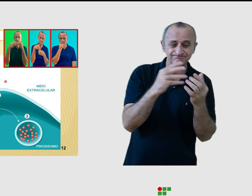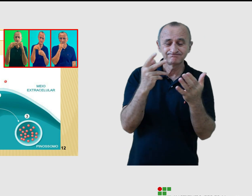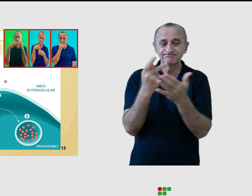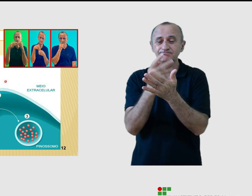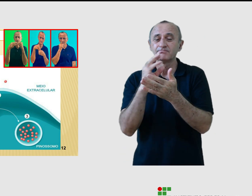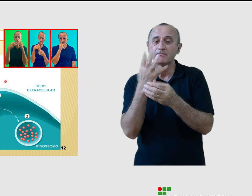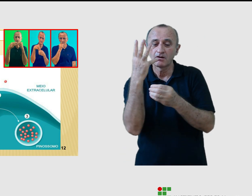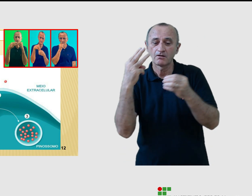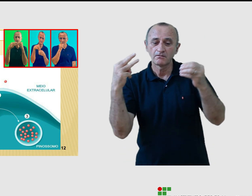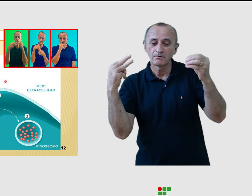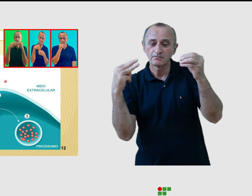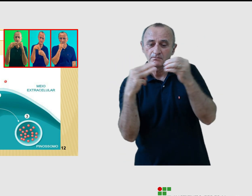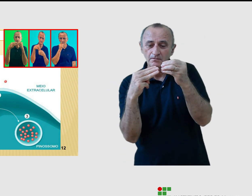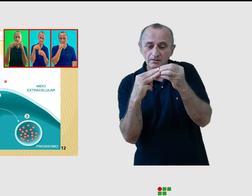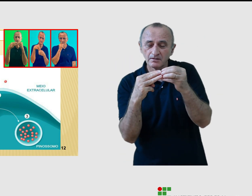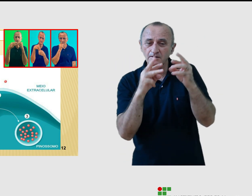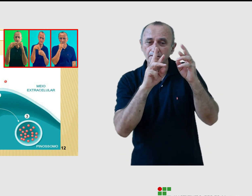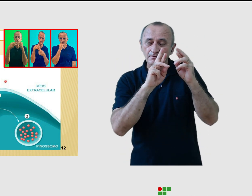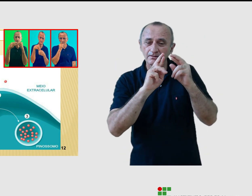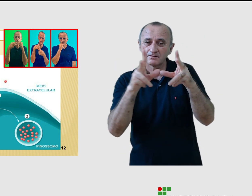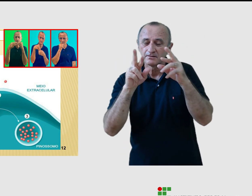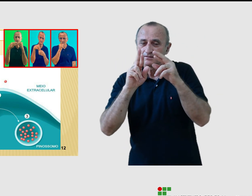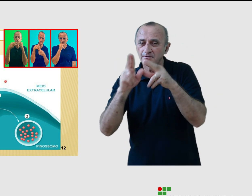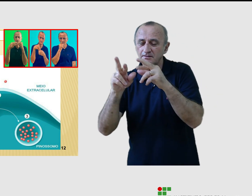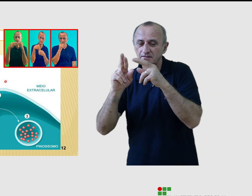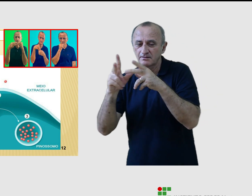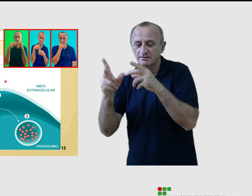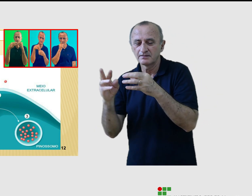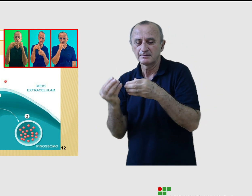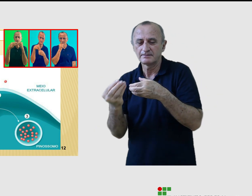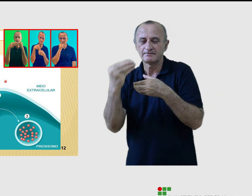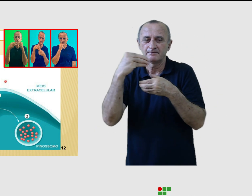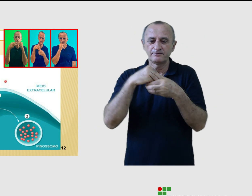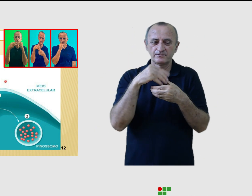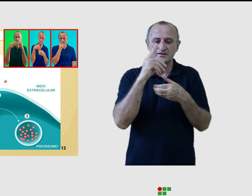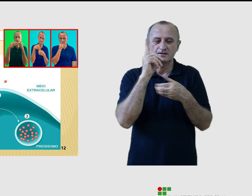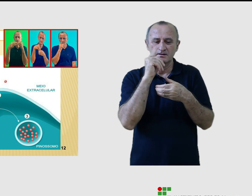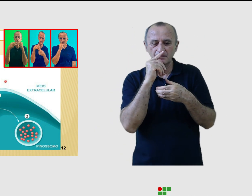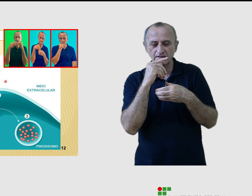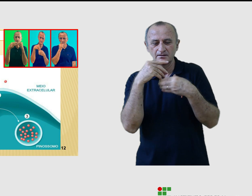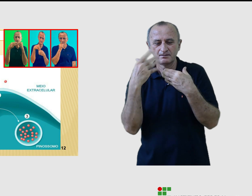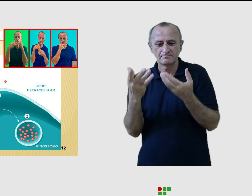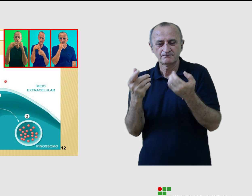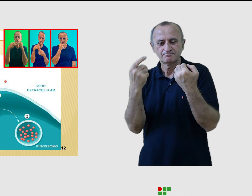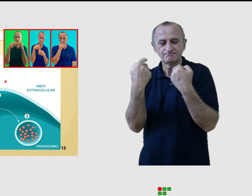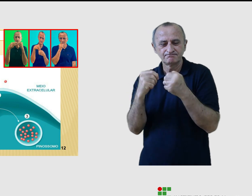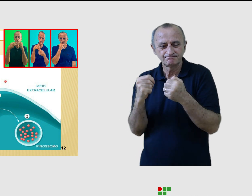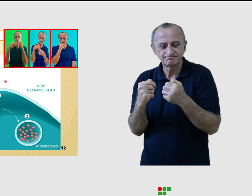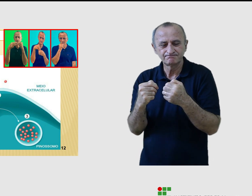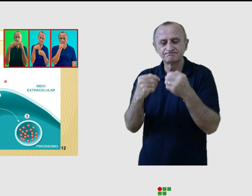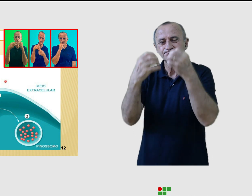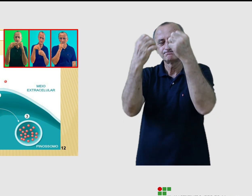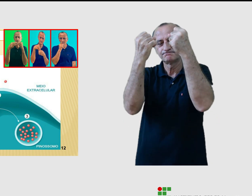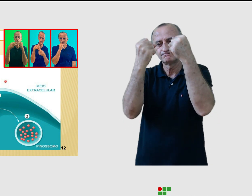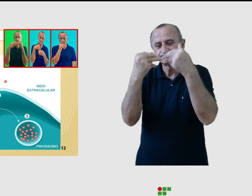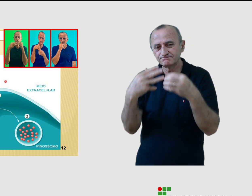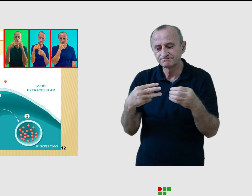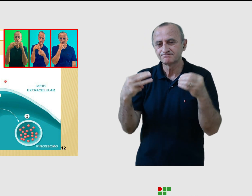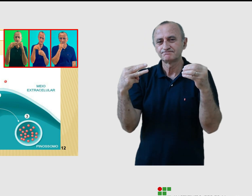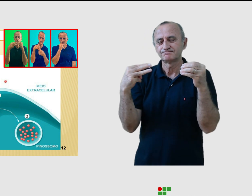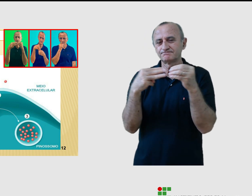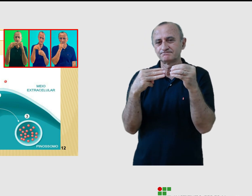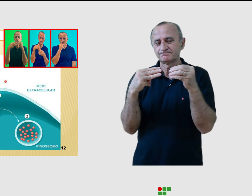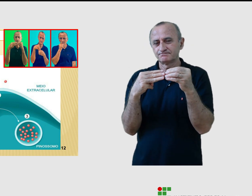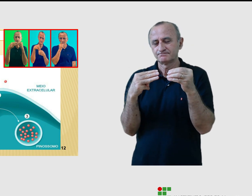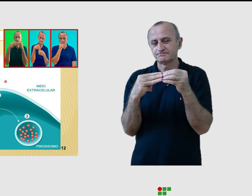Então, a pinocitose ocorre na maioria das células, diferentemente da fagocitose, que é